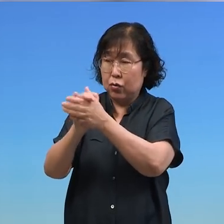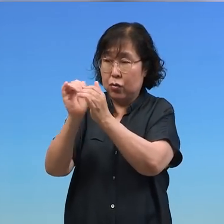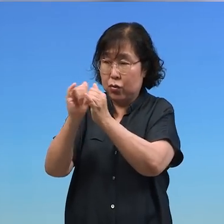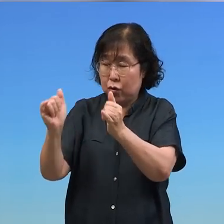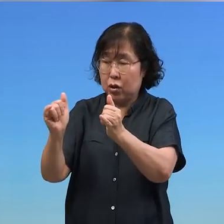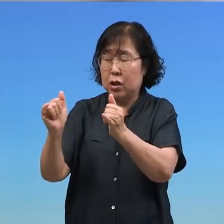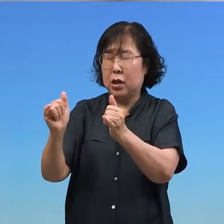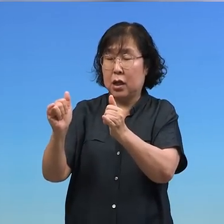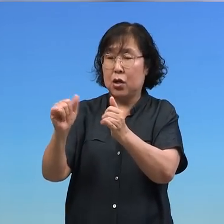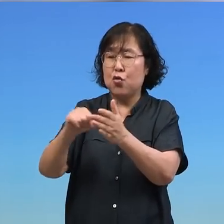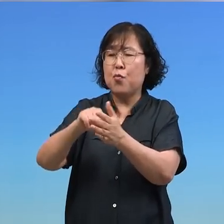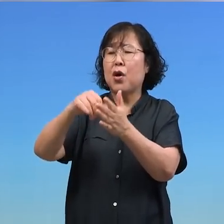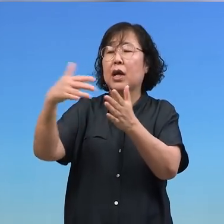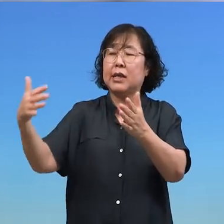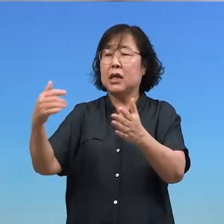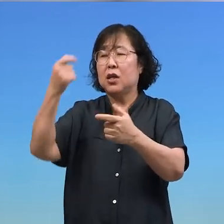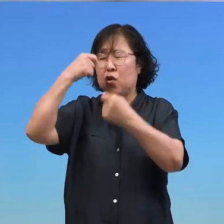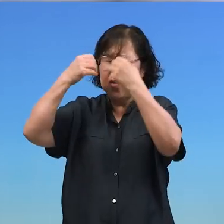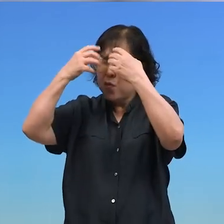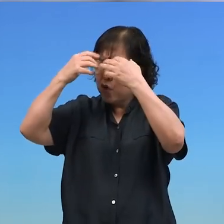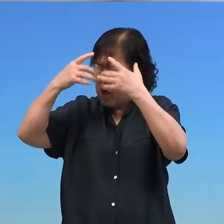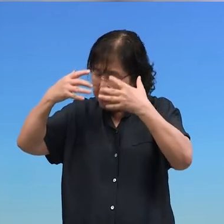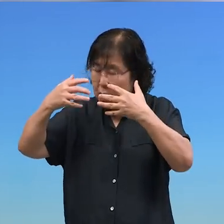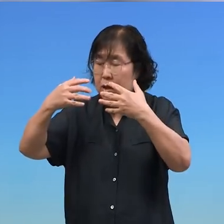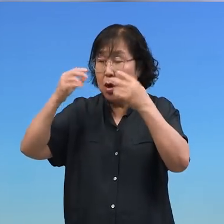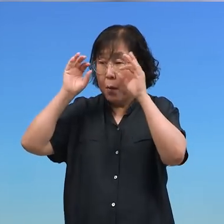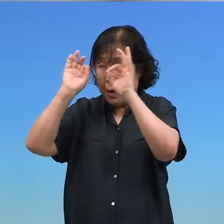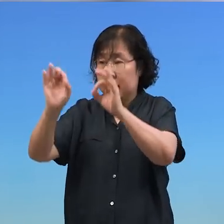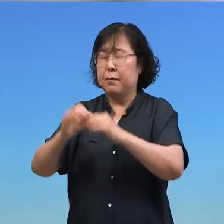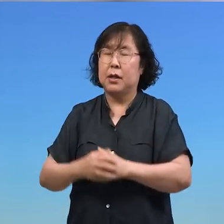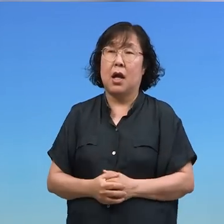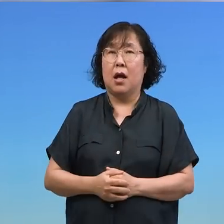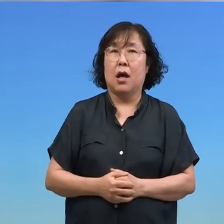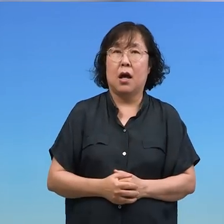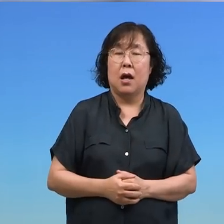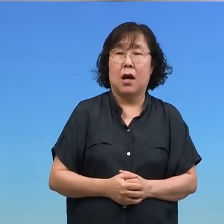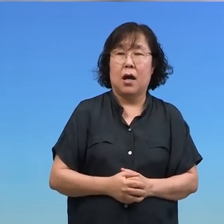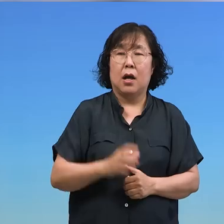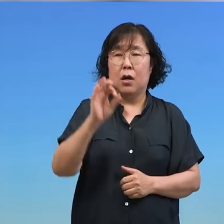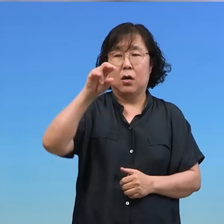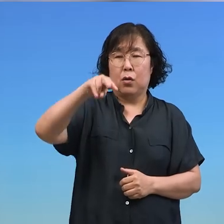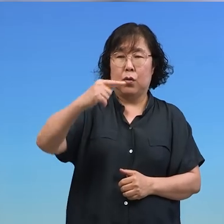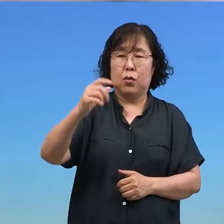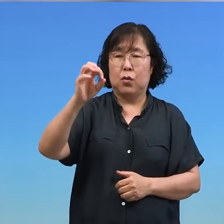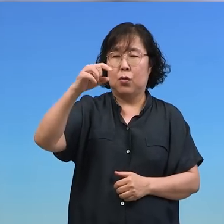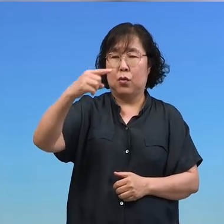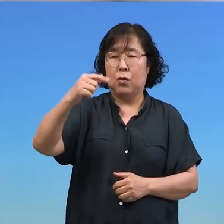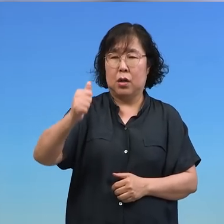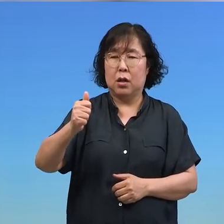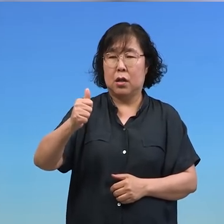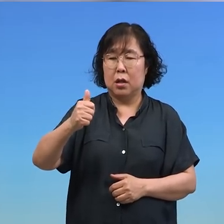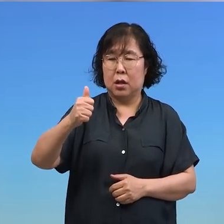뜨기를 눈물을 흘리면서 제가 알아봤습니다 크리스찬이래요 제가 기뻤습니다